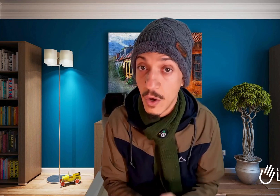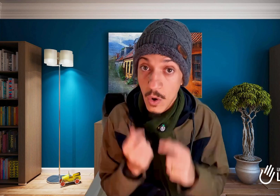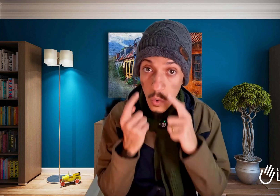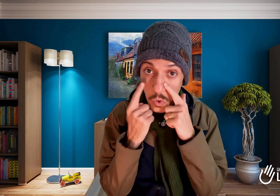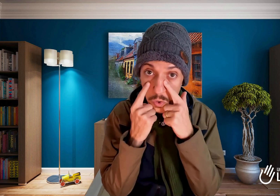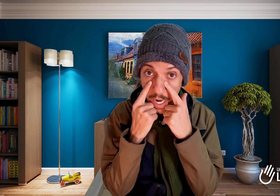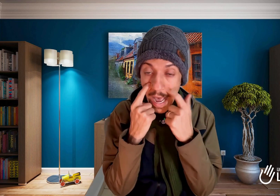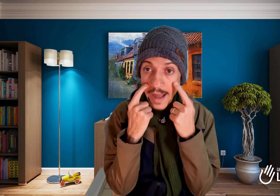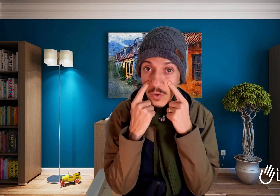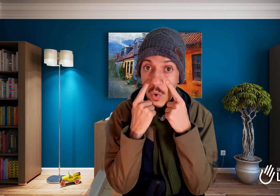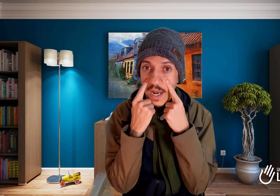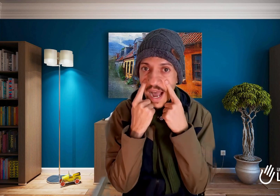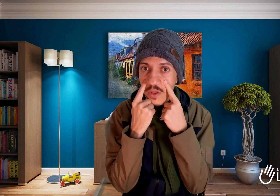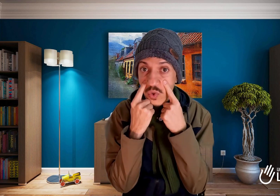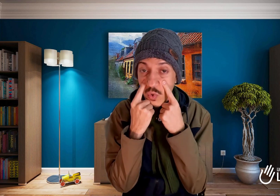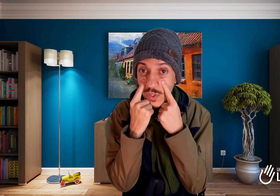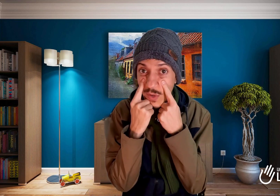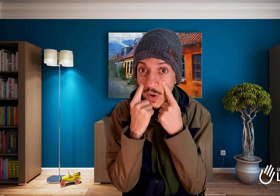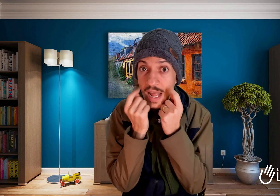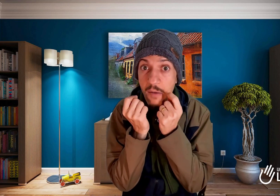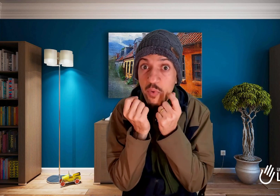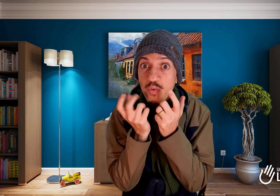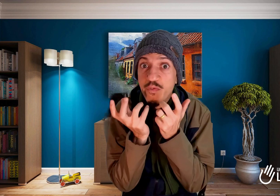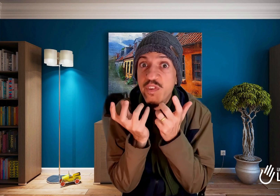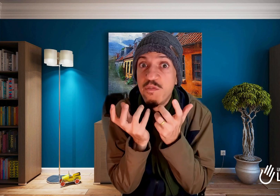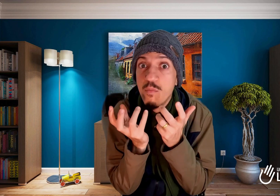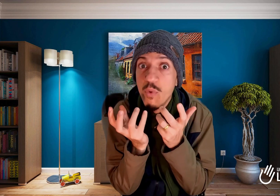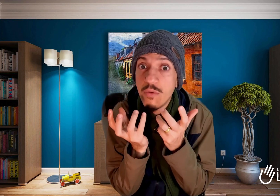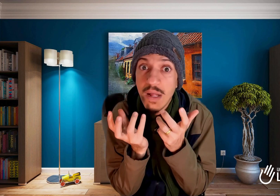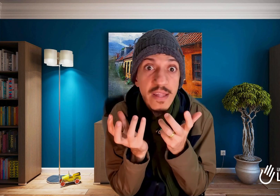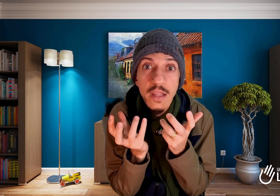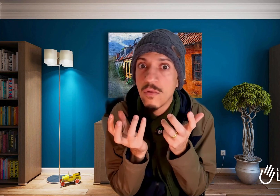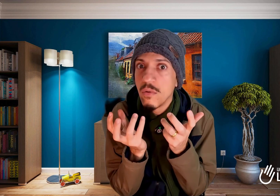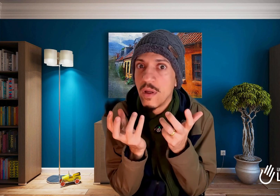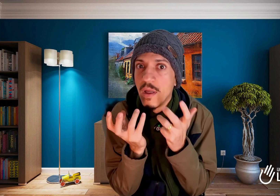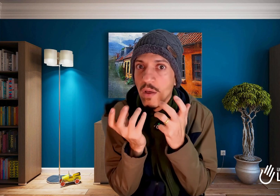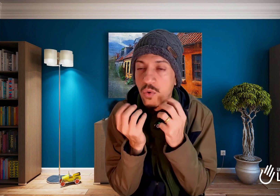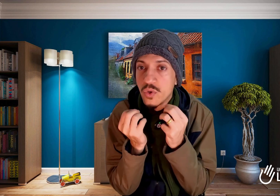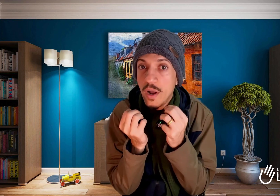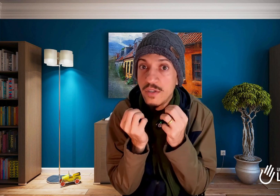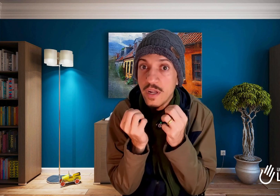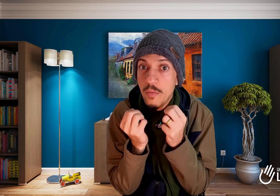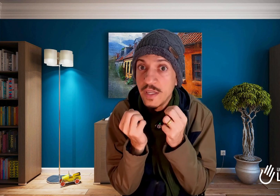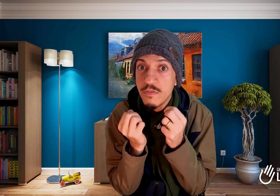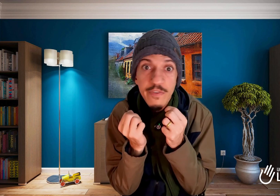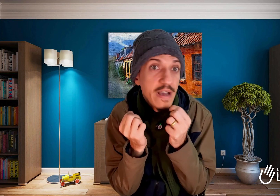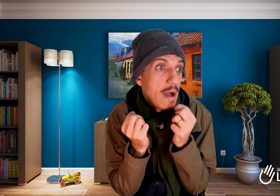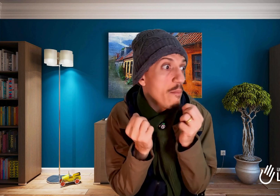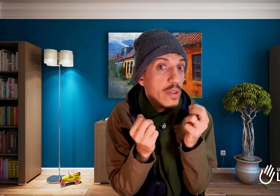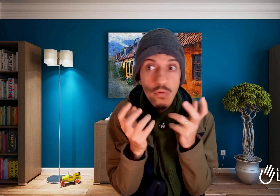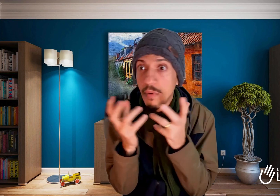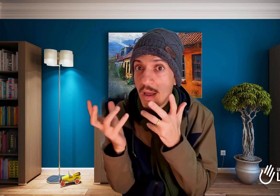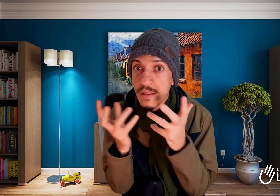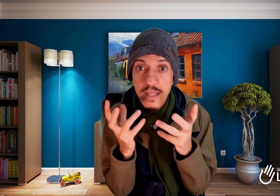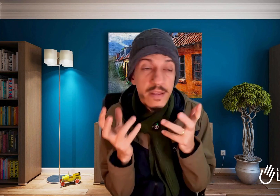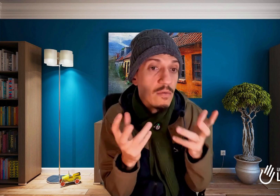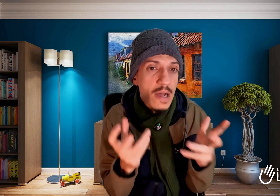O olhar dos surdos é um olhar muito vivo, muito atento. Os olhos geralmente vão ficar muito tentando captar